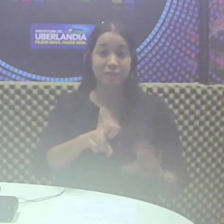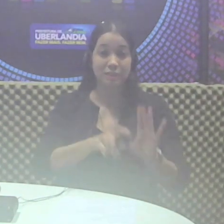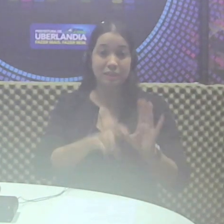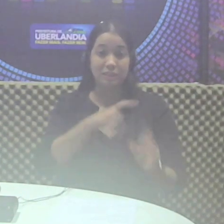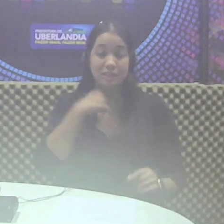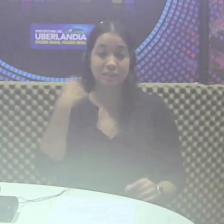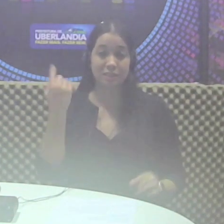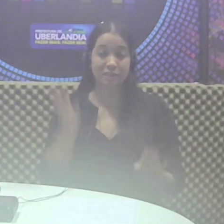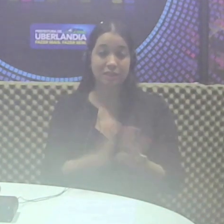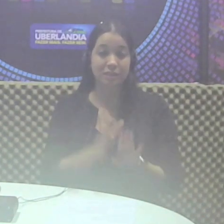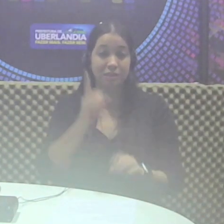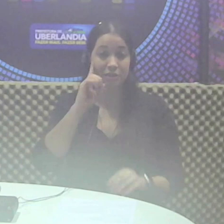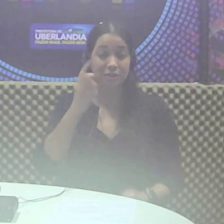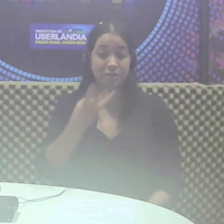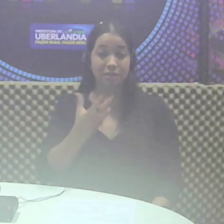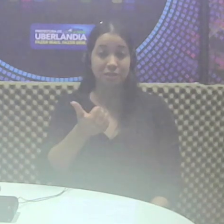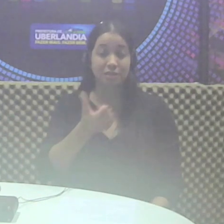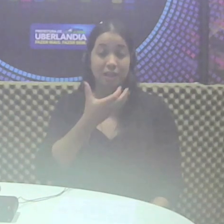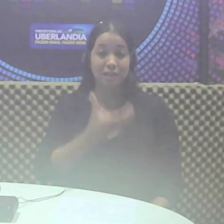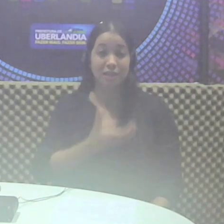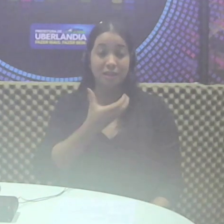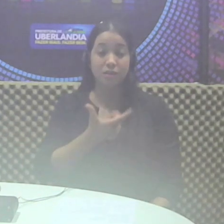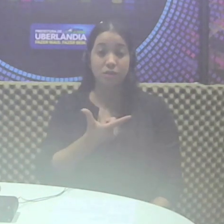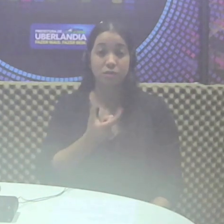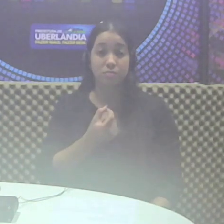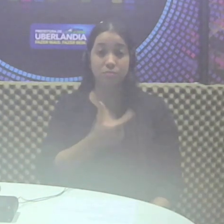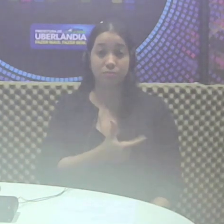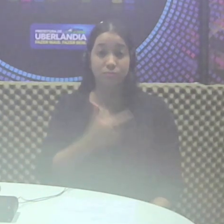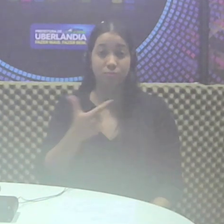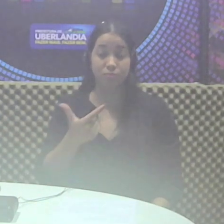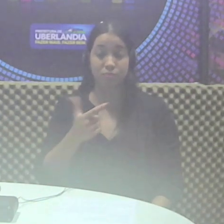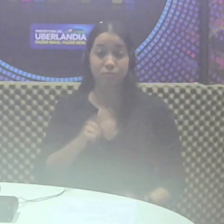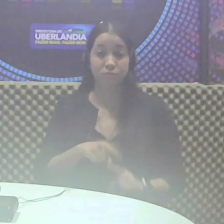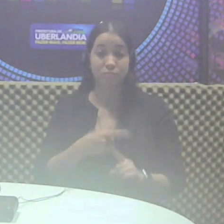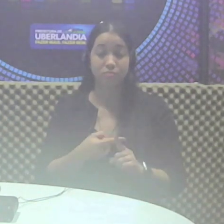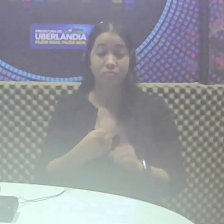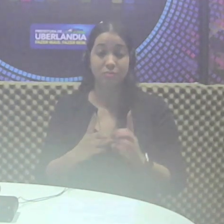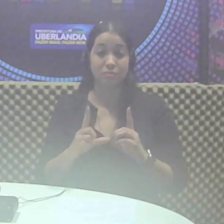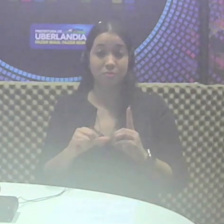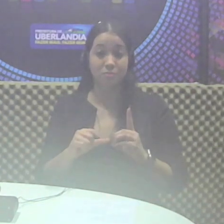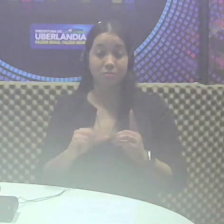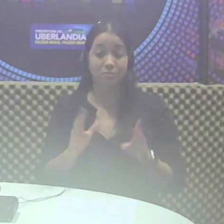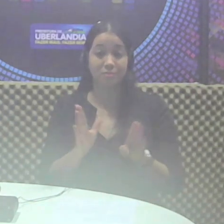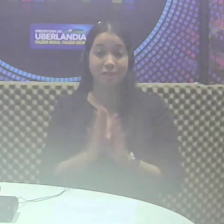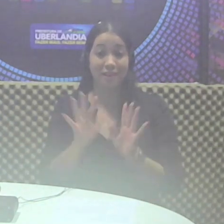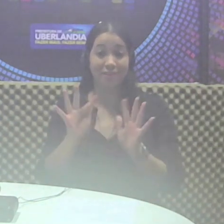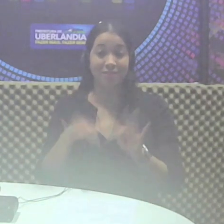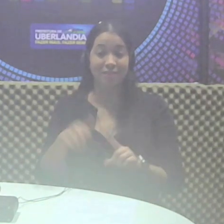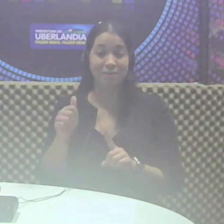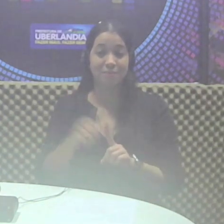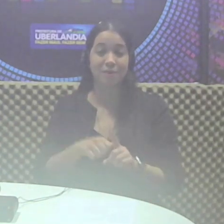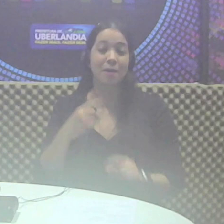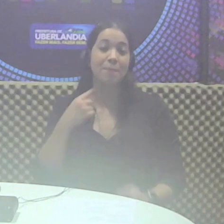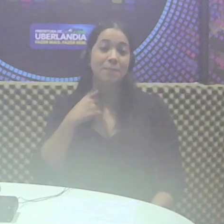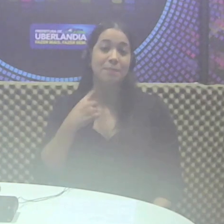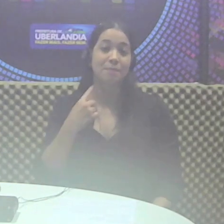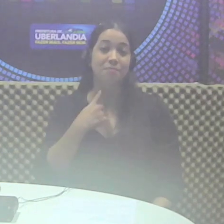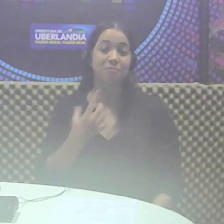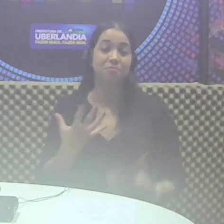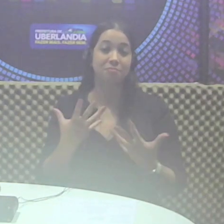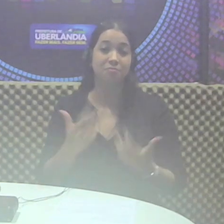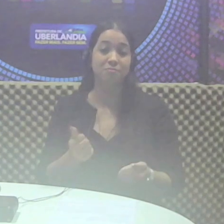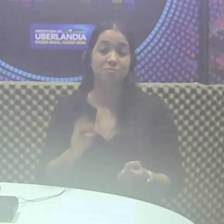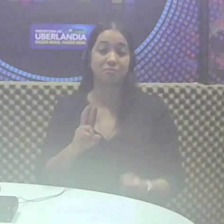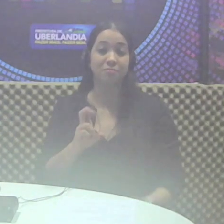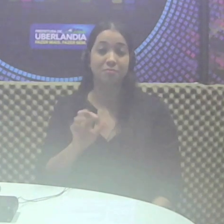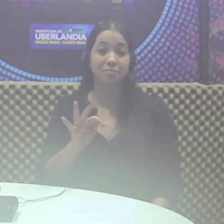o dia 31 de dezembro de 2022 junto ao DEMAI têm até o final do mês de maio para aderir ao Refins Era